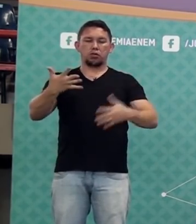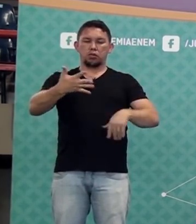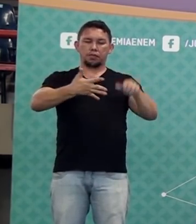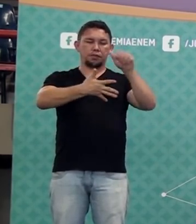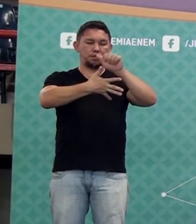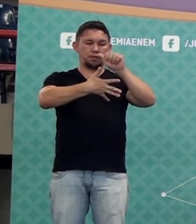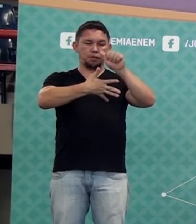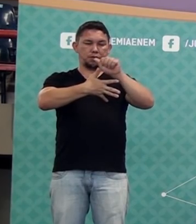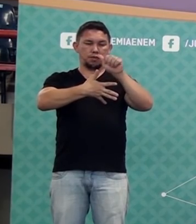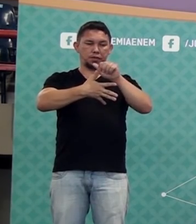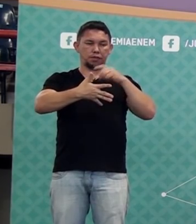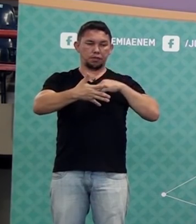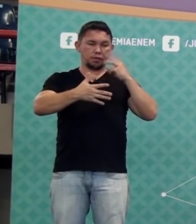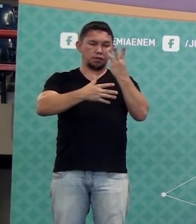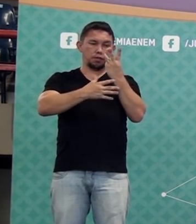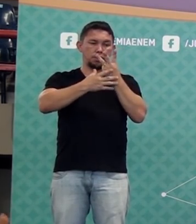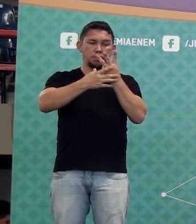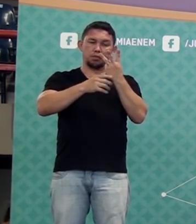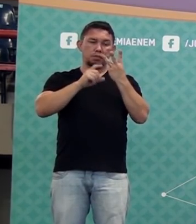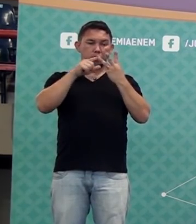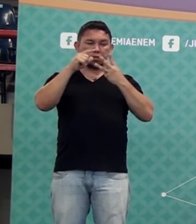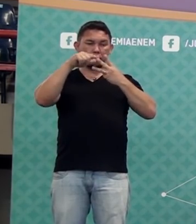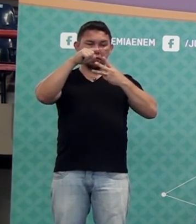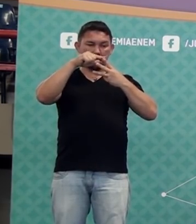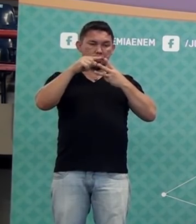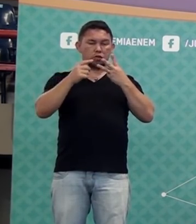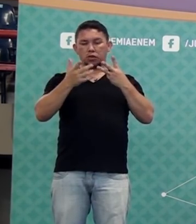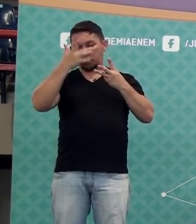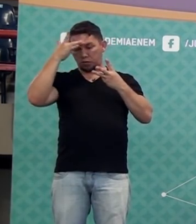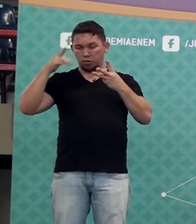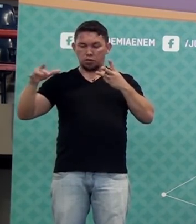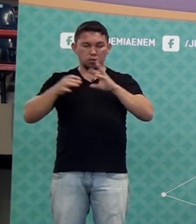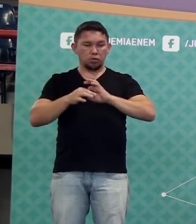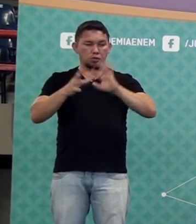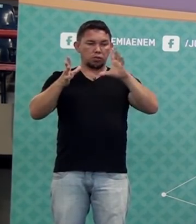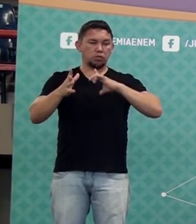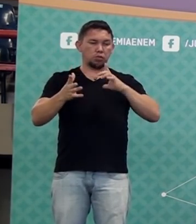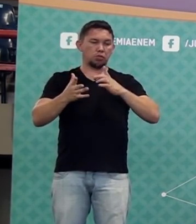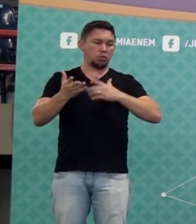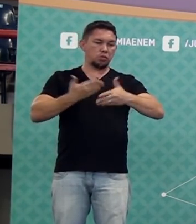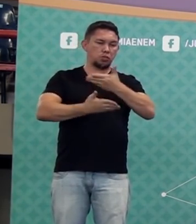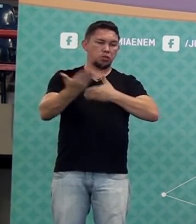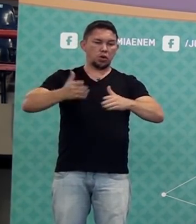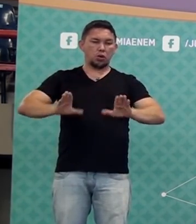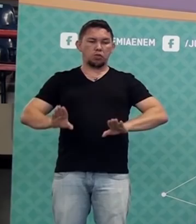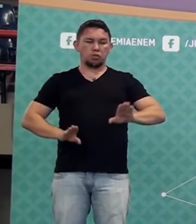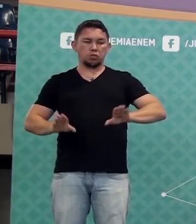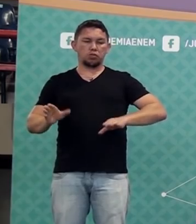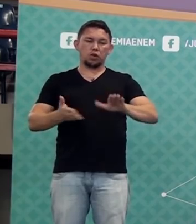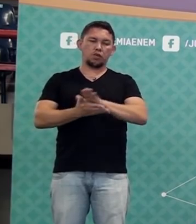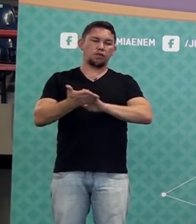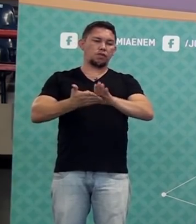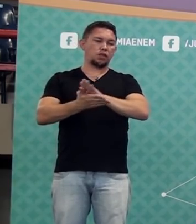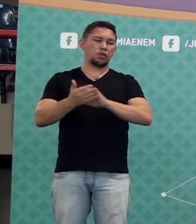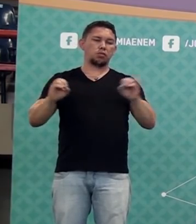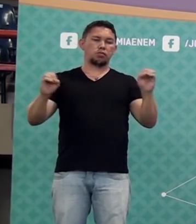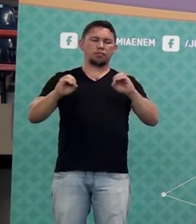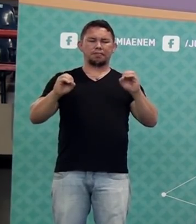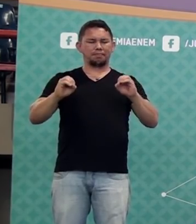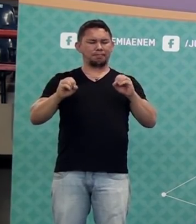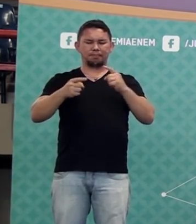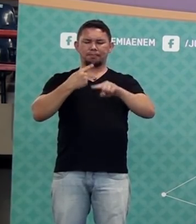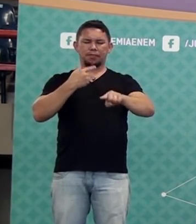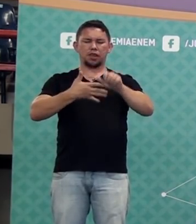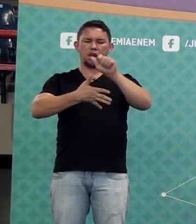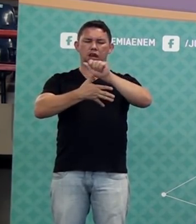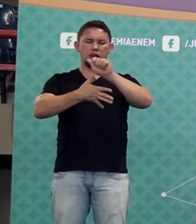na estrutura tripartite, os homens livres subsistiam sem os seus servos. Tem sentido? Não,